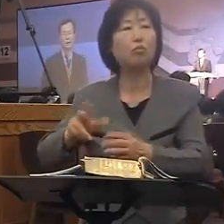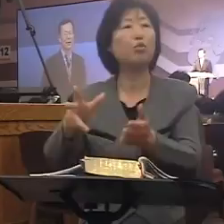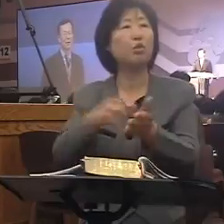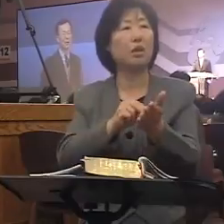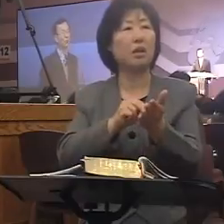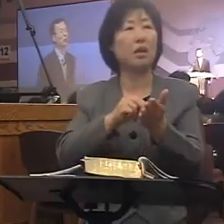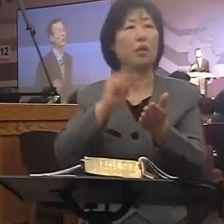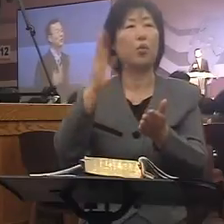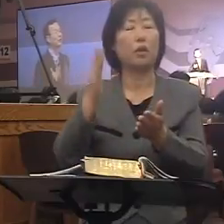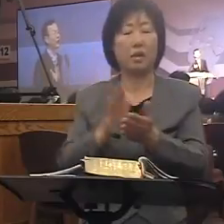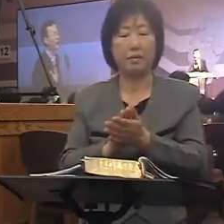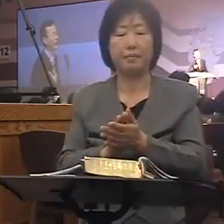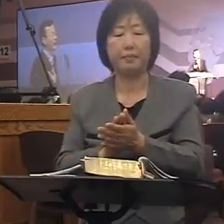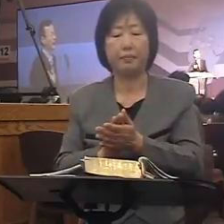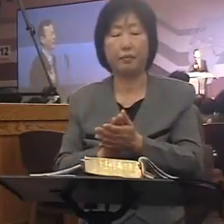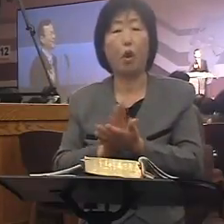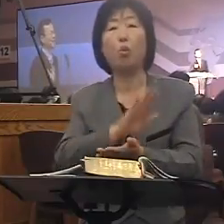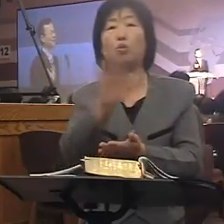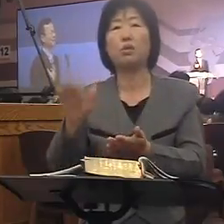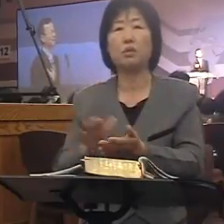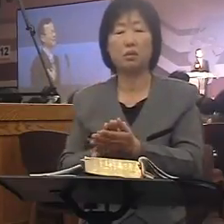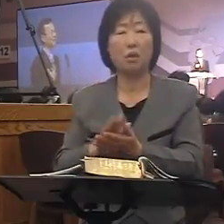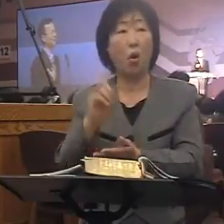그때 이분이 말을 합니다. 우리는 어떠한가?